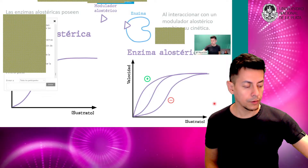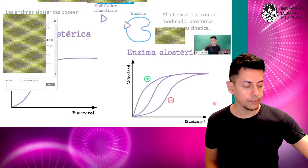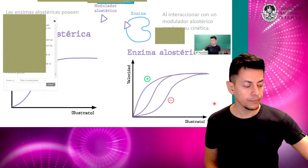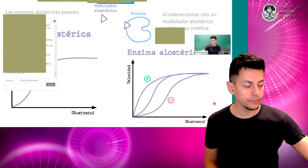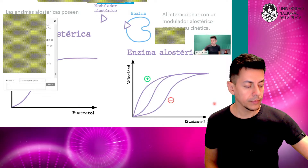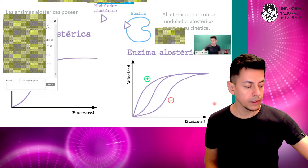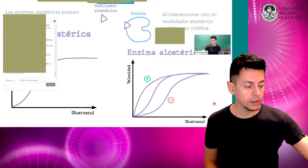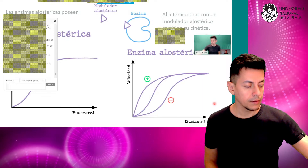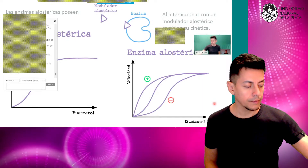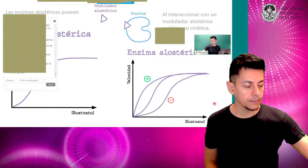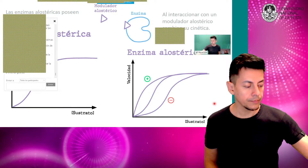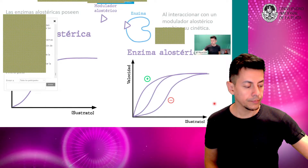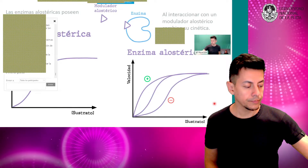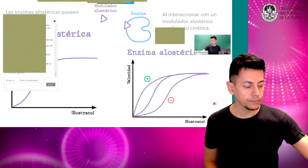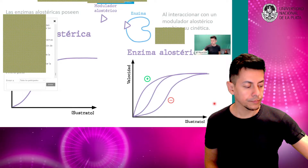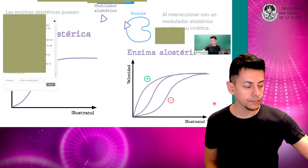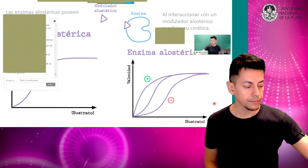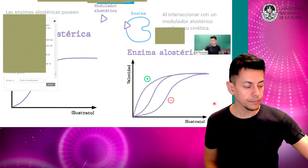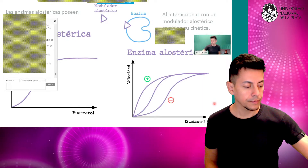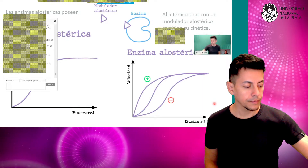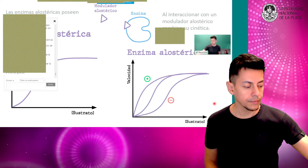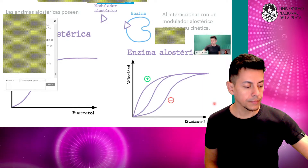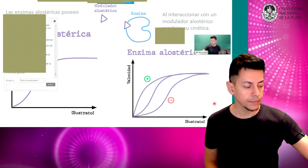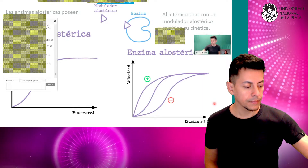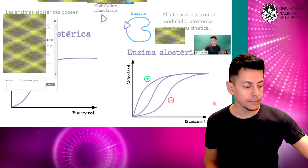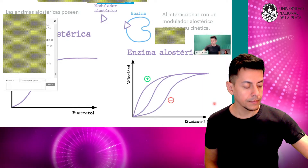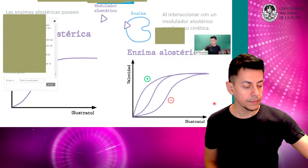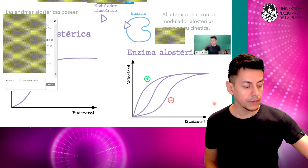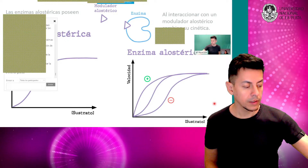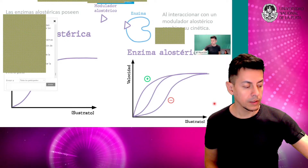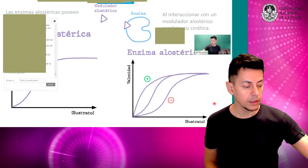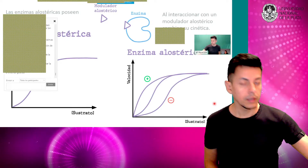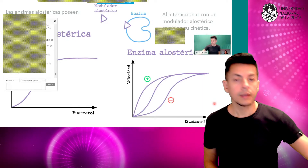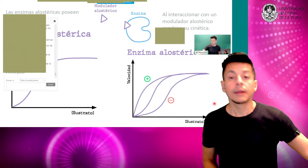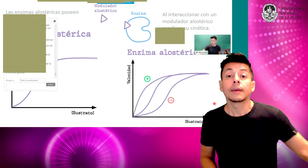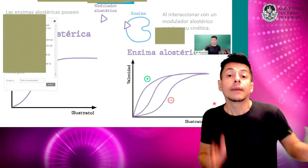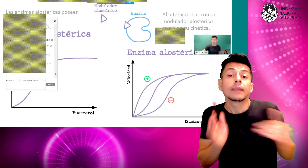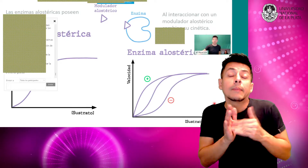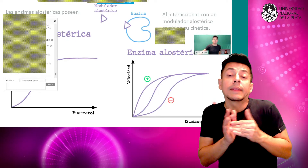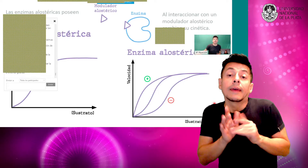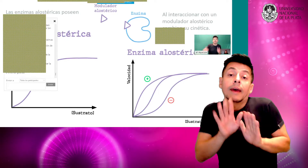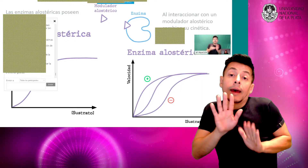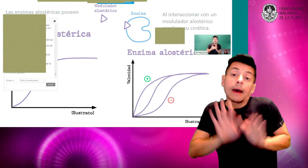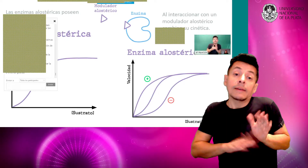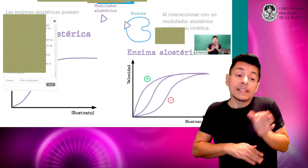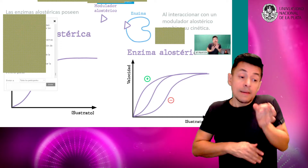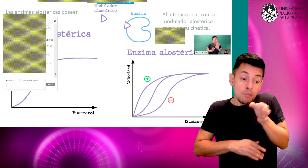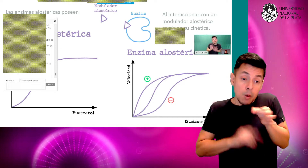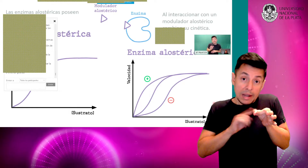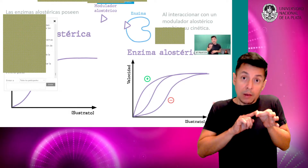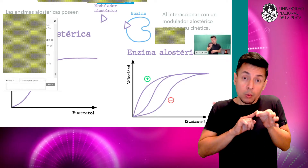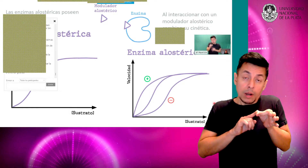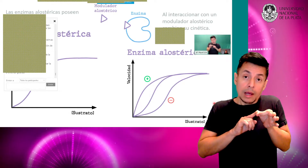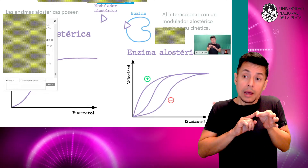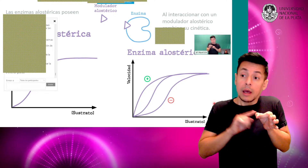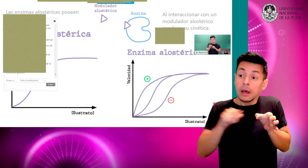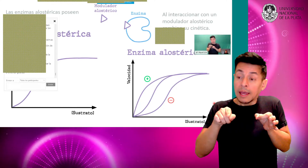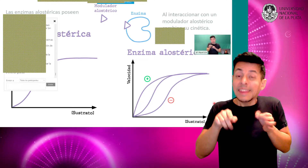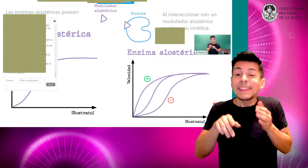Marlene me pregunta cómo se llama la curva que sigue la cinética de las enzimas micaelianas.